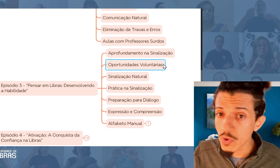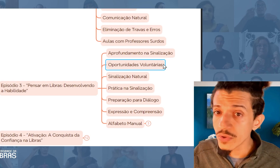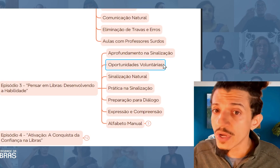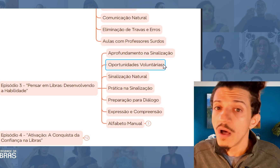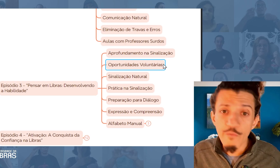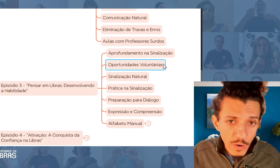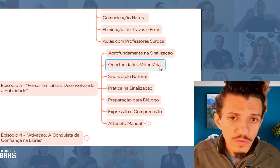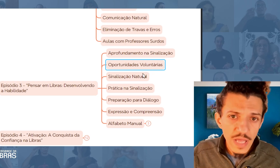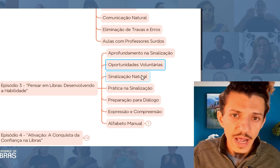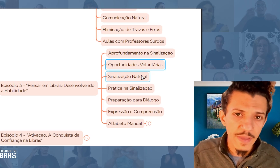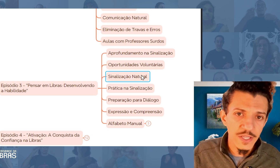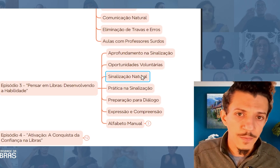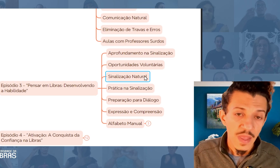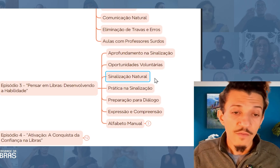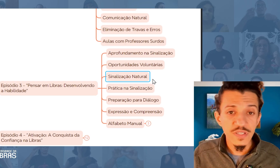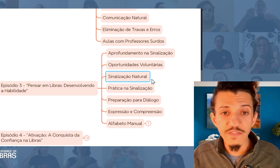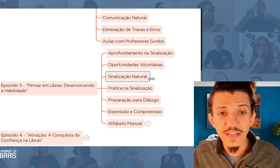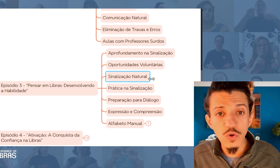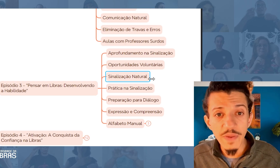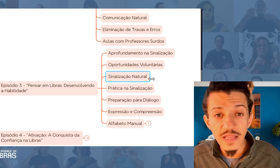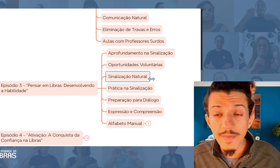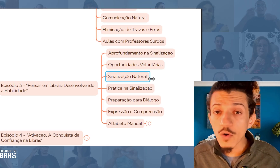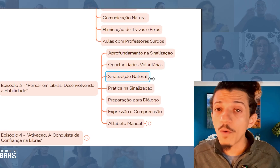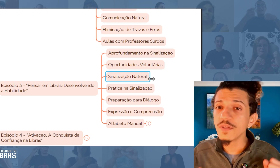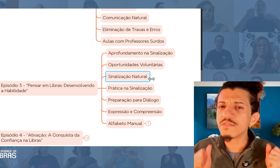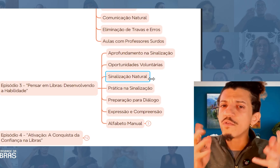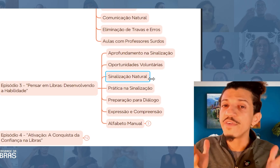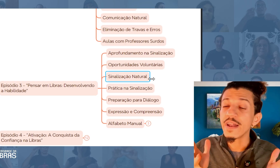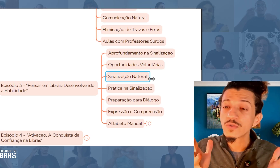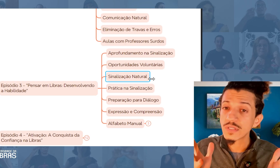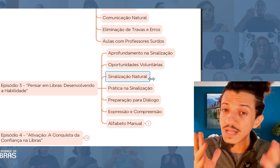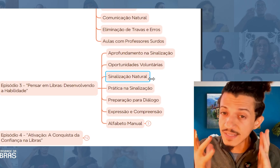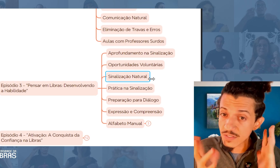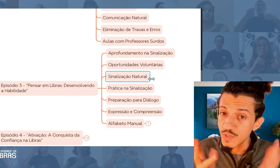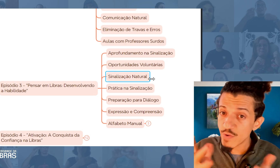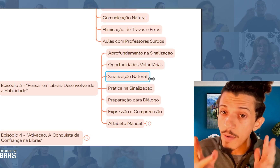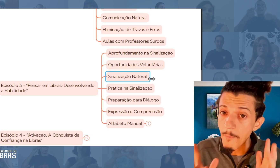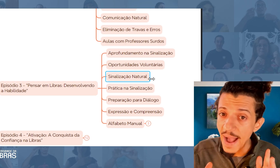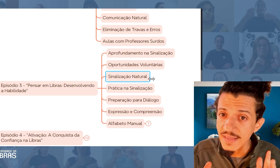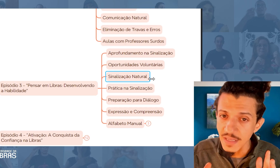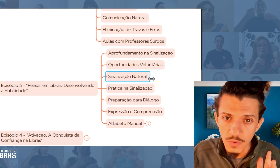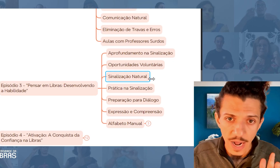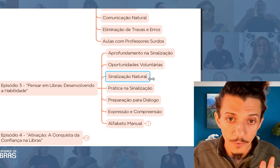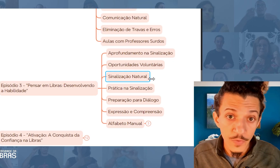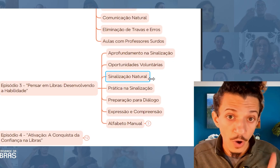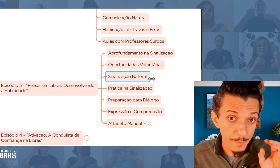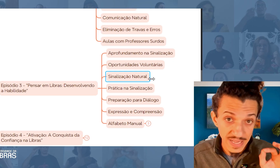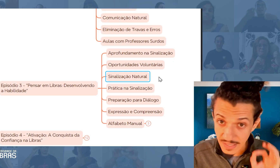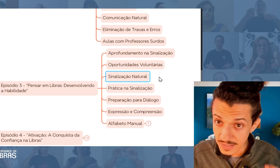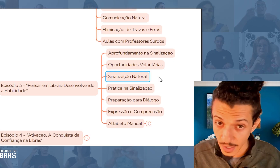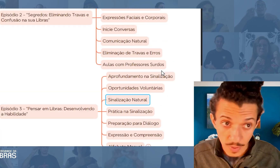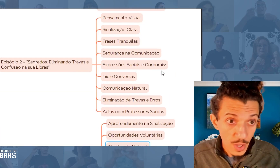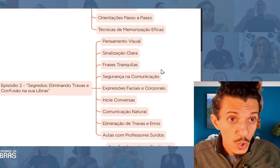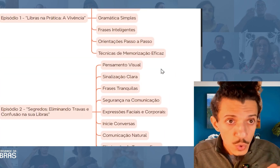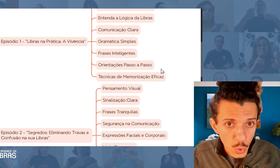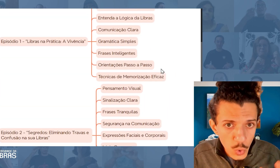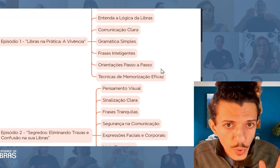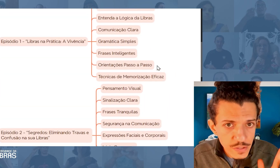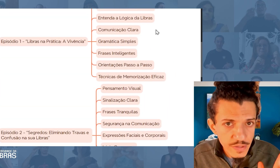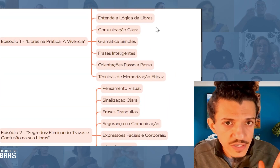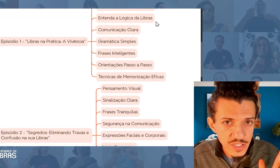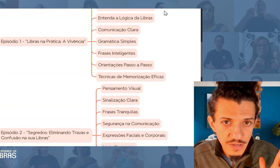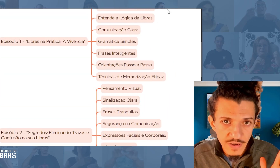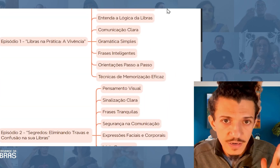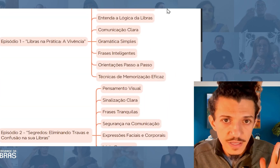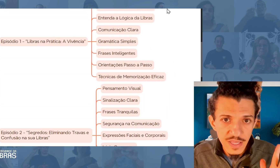os surdos voluntariamente. Você vai descobrir também como desenvolver a sua sinalização de forma mais natural. E, presta atenção. Tudo isso